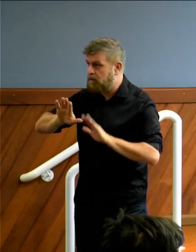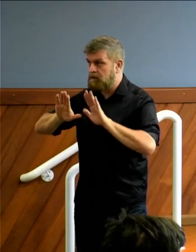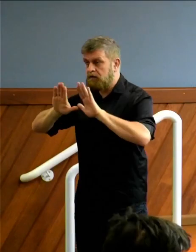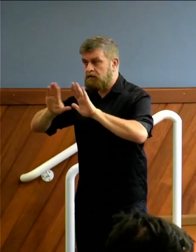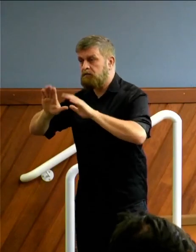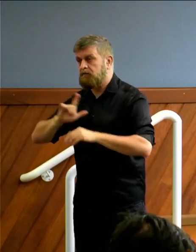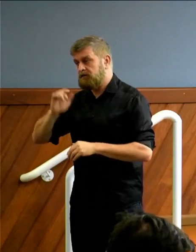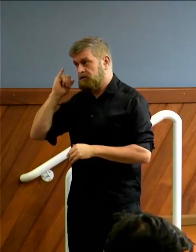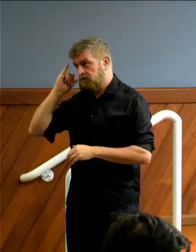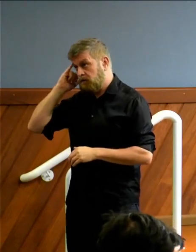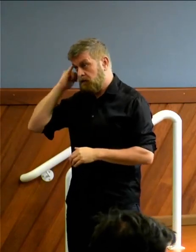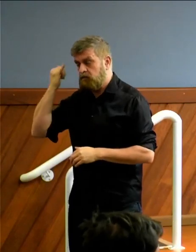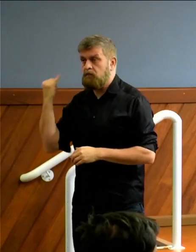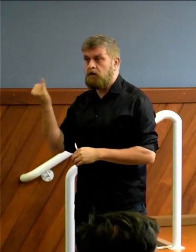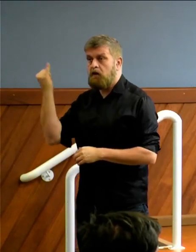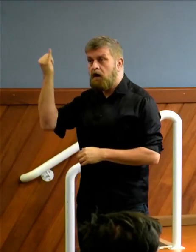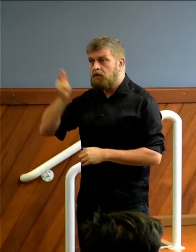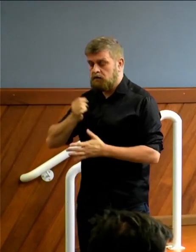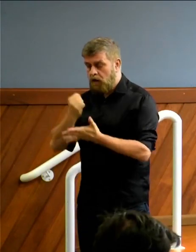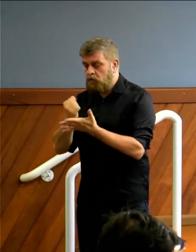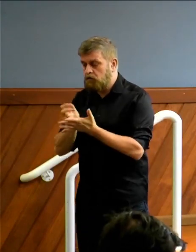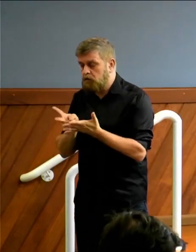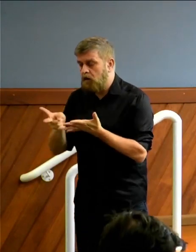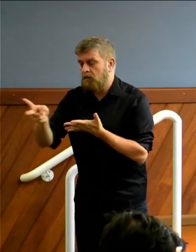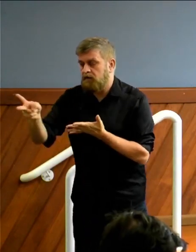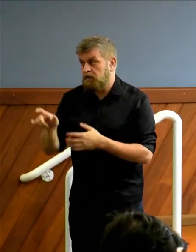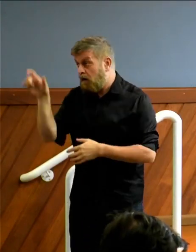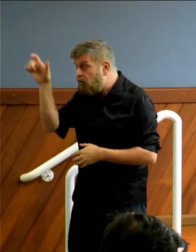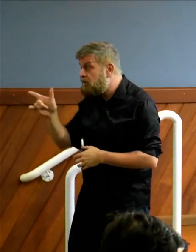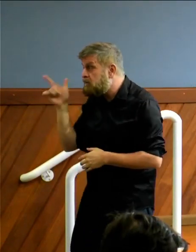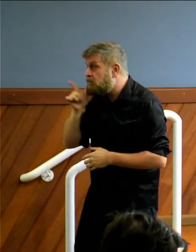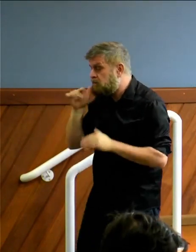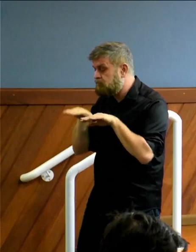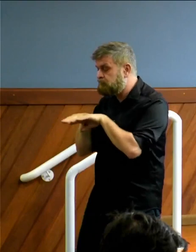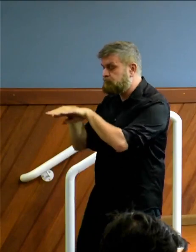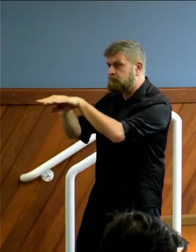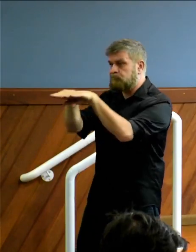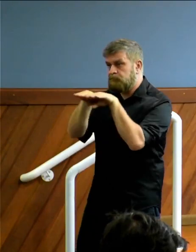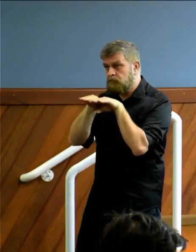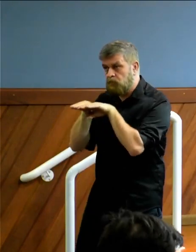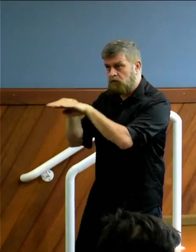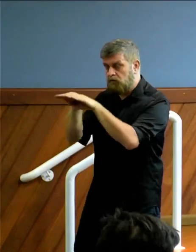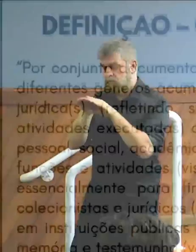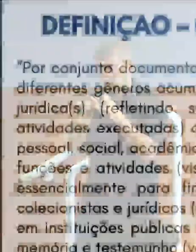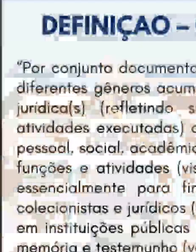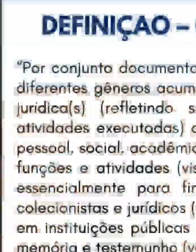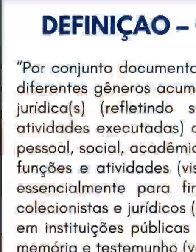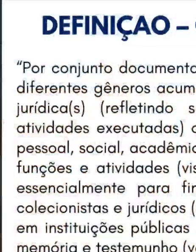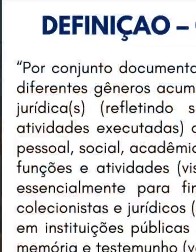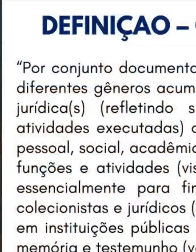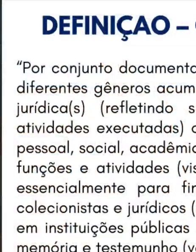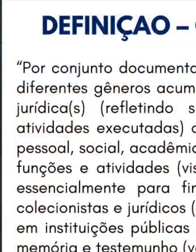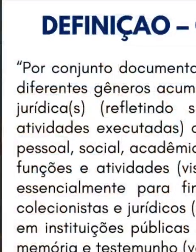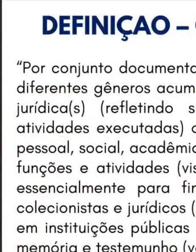mas acho que é importante pensar em manter protocolos para que você tenha pelo menos uma uniformidade nas cadeias, né? E aqui, nós